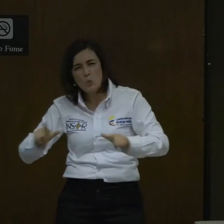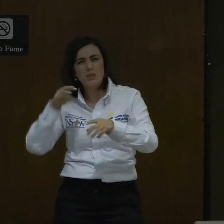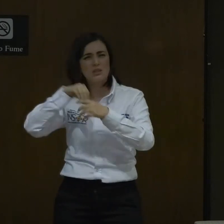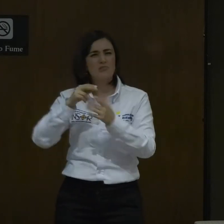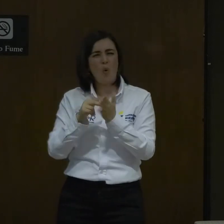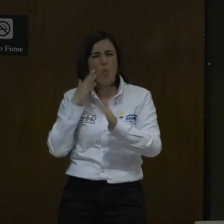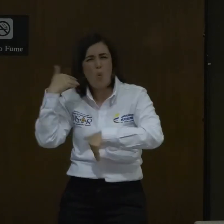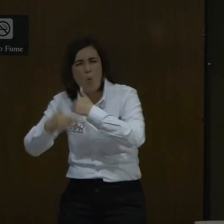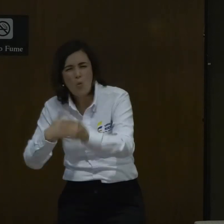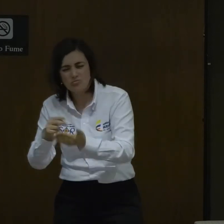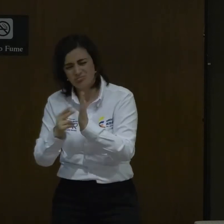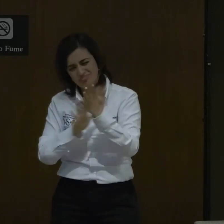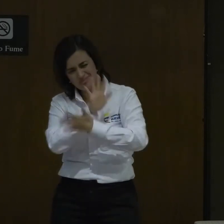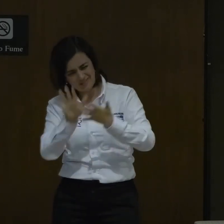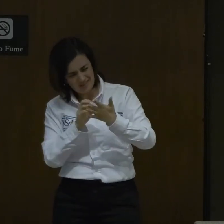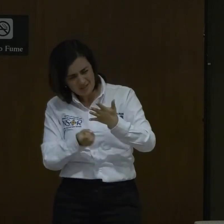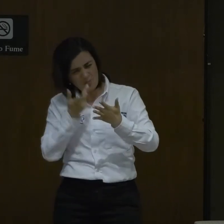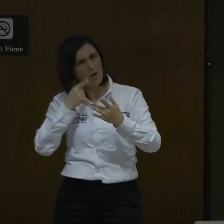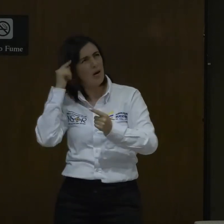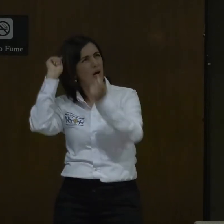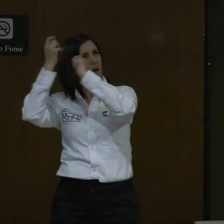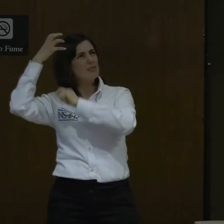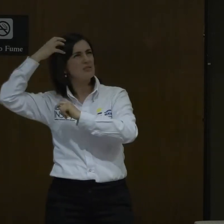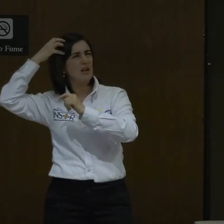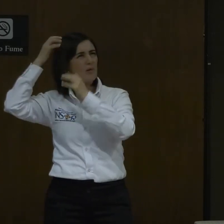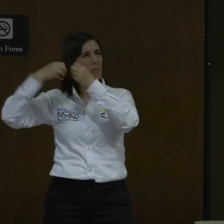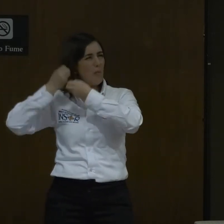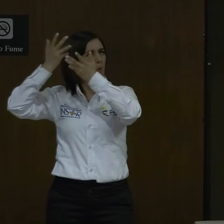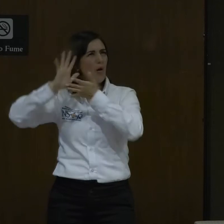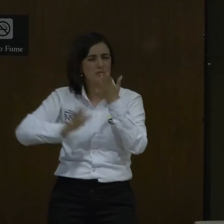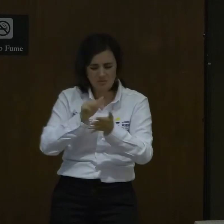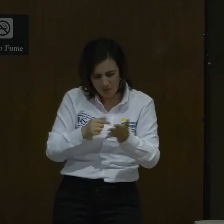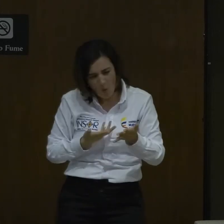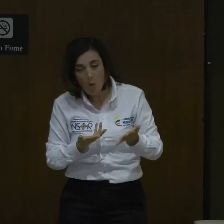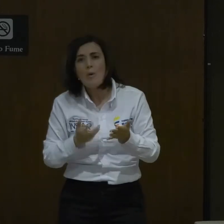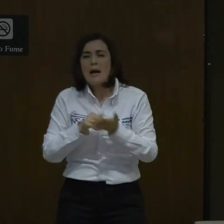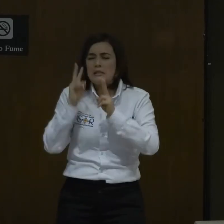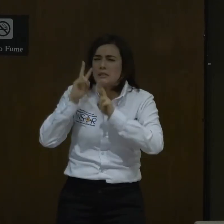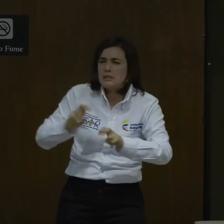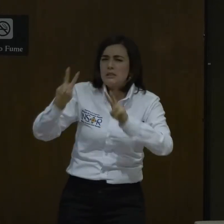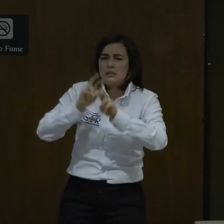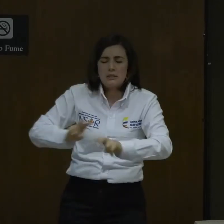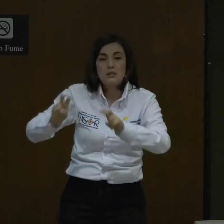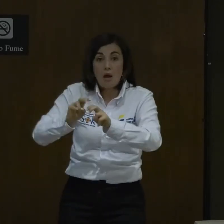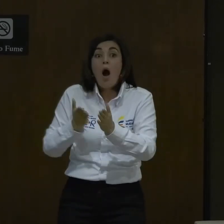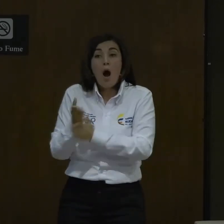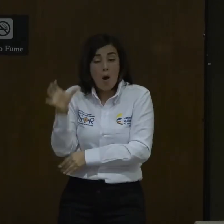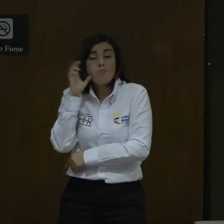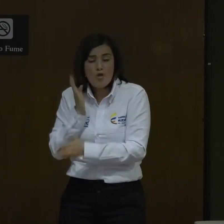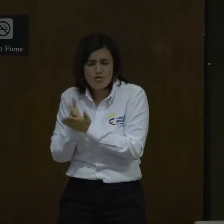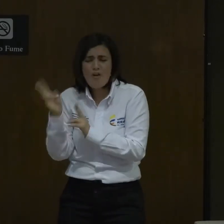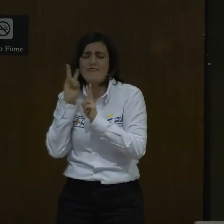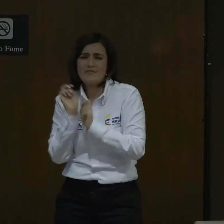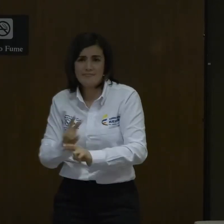cómo se procesa el lenguaje de señas en el cerebro. Y esto es un avance que sigue hasta hoy en día